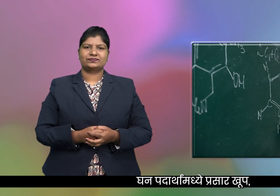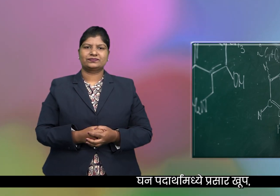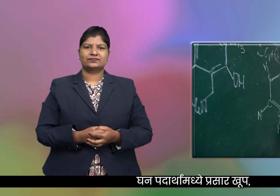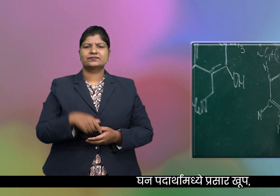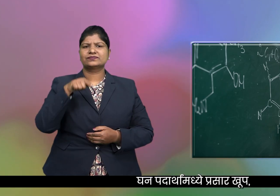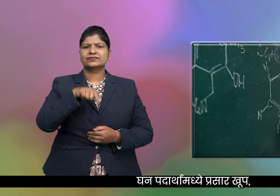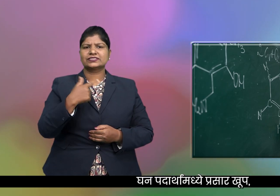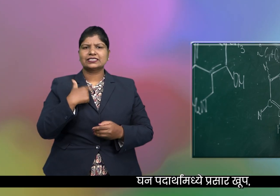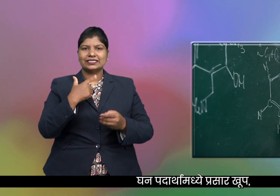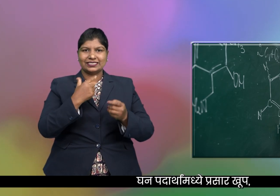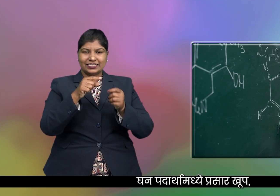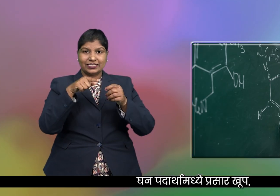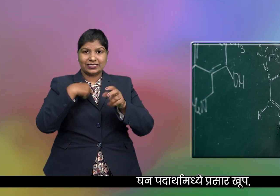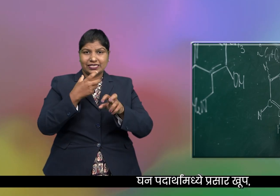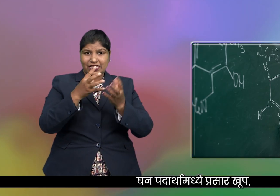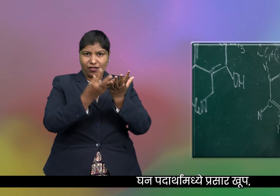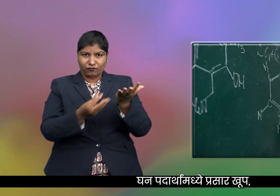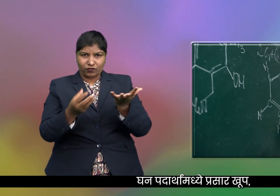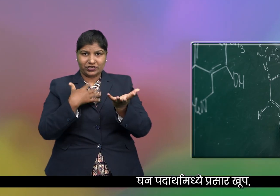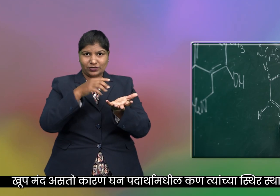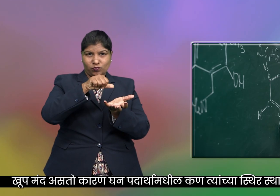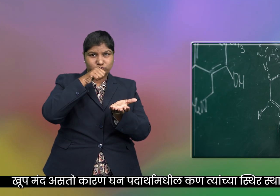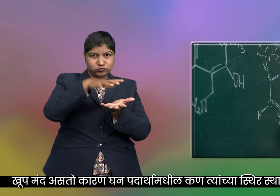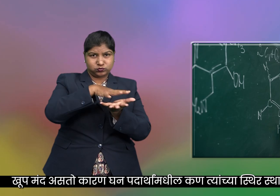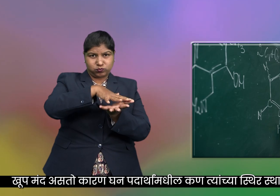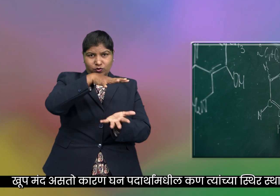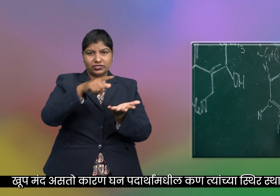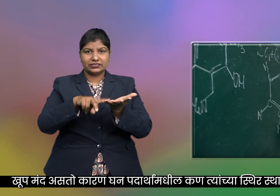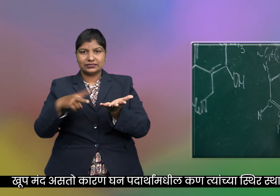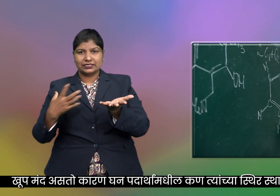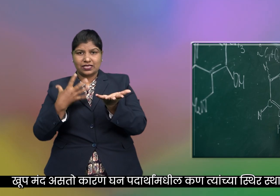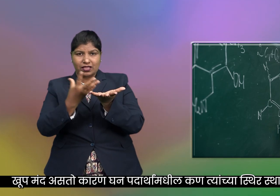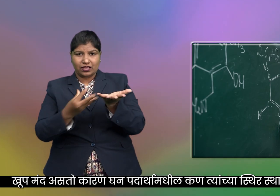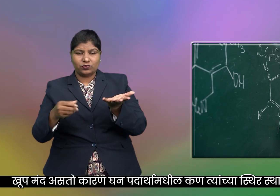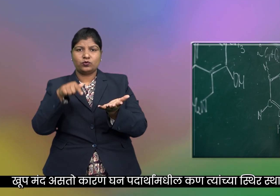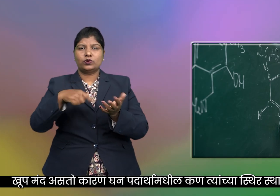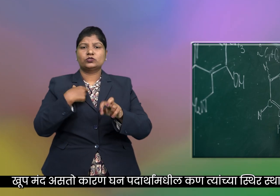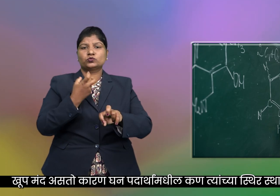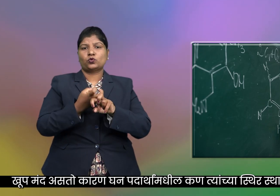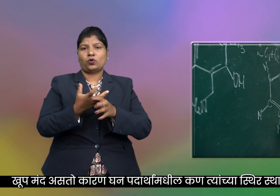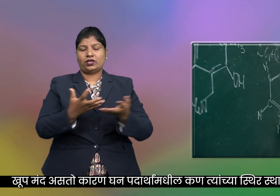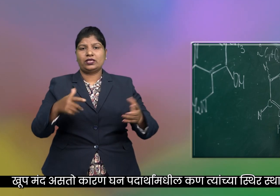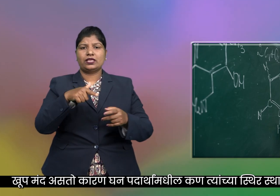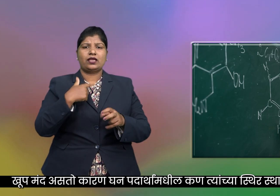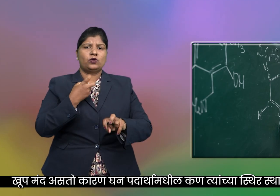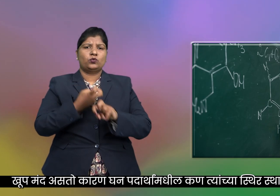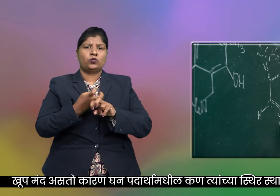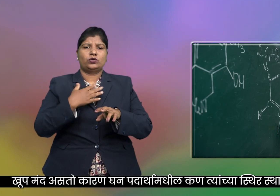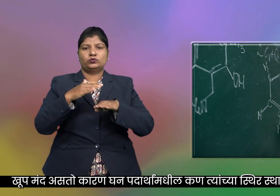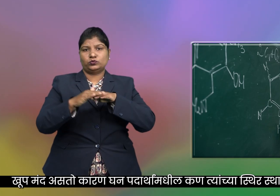घन पदार्थांमध्ये प्रसार खूप खूप मंद असतो, कारण घन पदार्थामधील कण त्यांच्या स्थिर